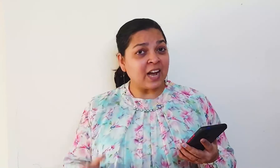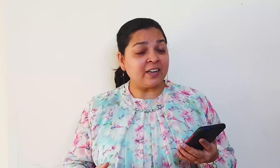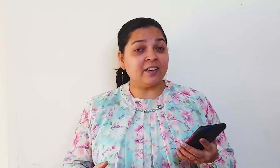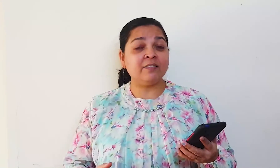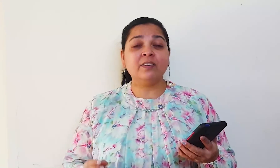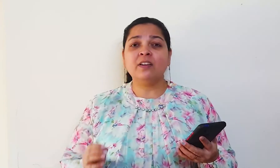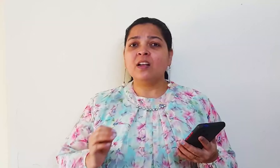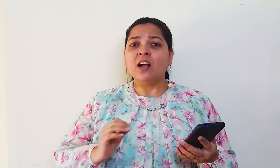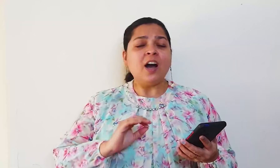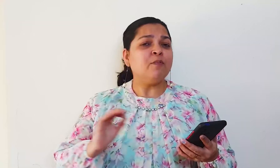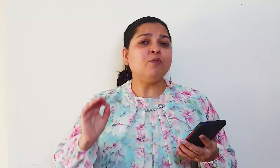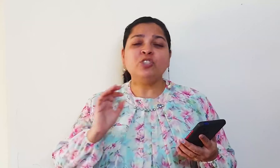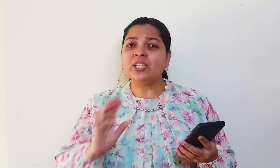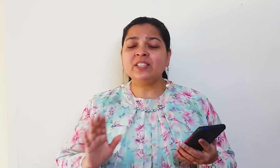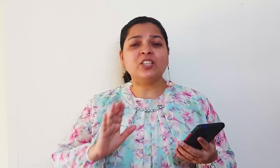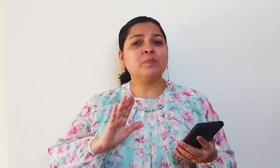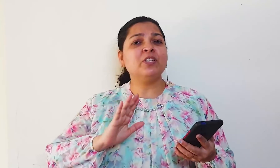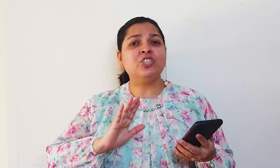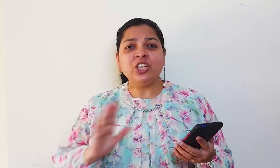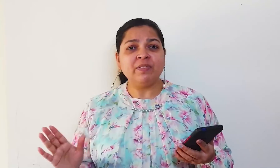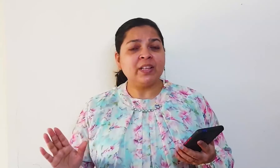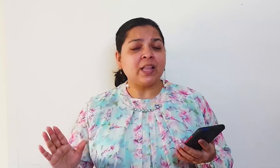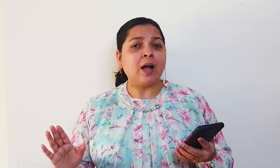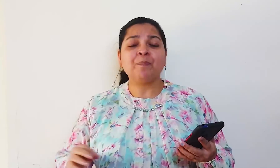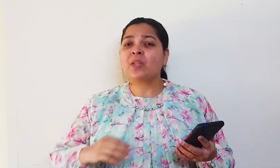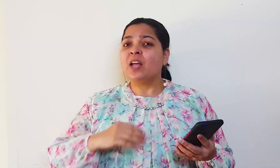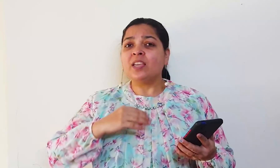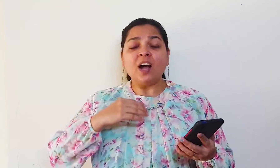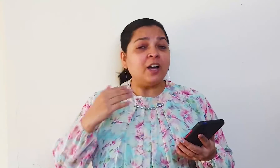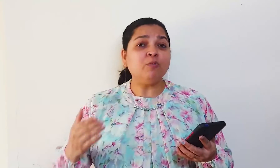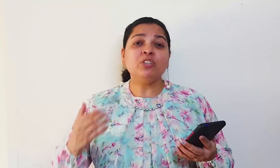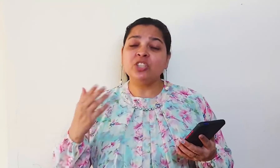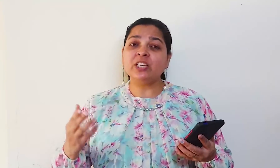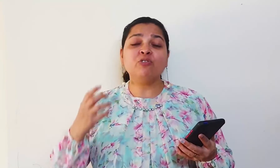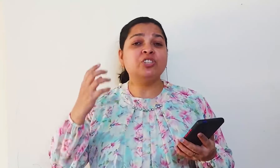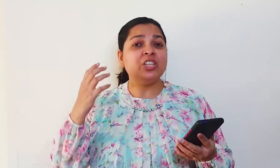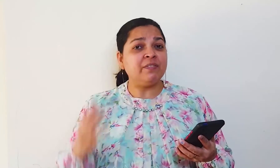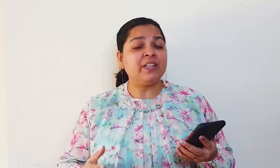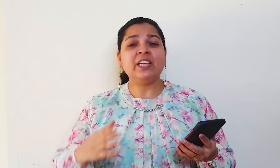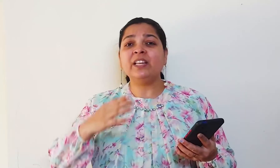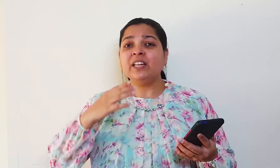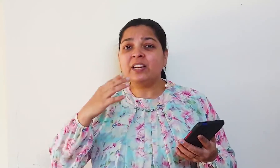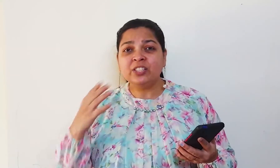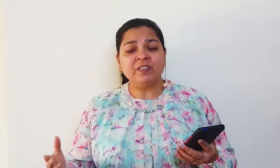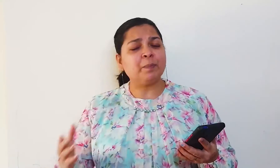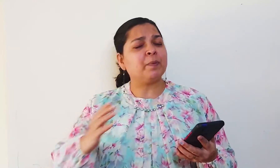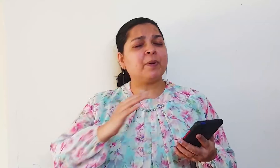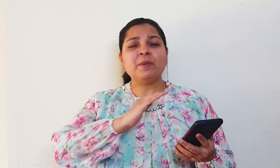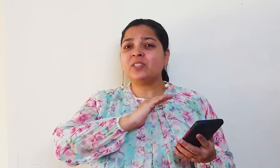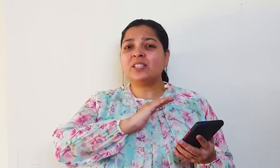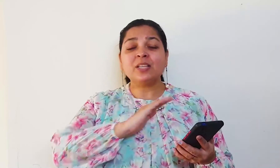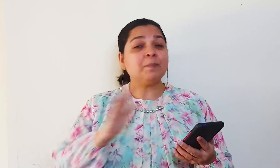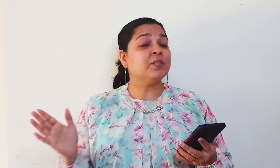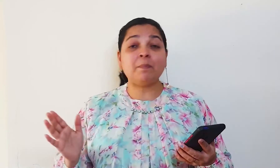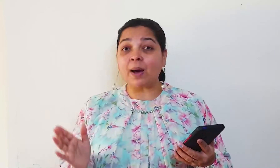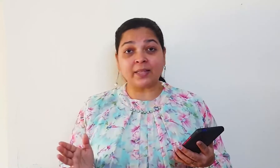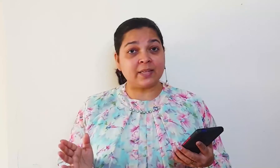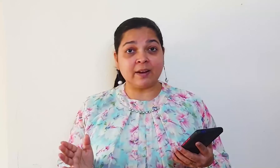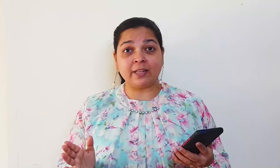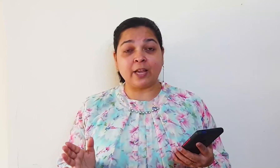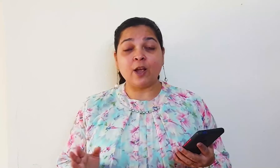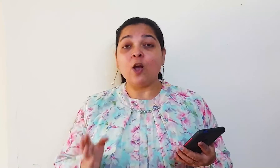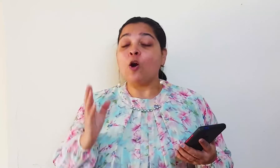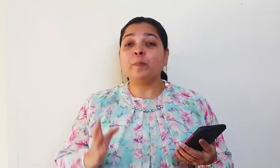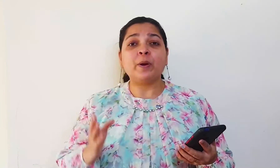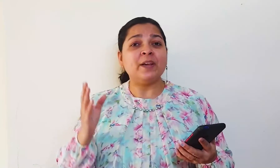सुन भनेर भन्नुभयो। परमेश्वरले के भन्नुभयो? यिनको कुरा सुन भन्नुभयो, यीशु ख्रीष्टको कुरा सुन